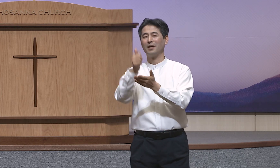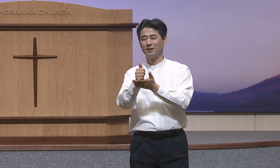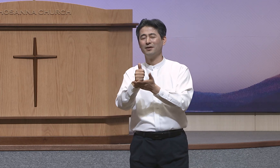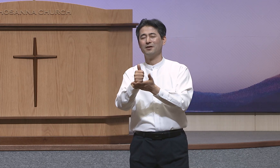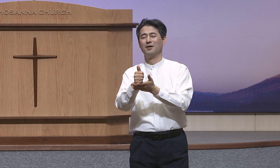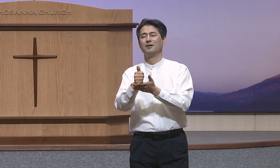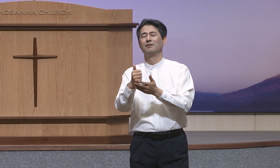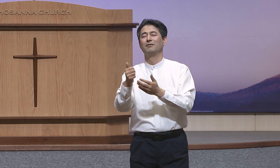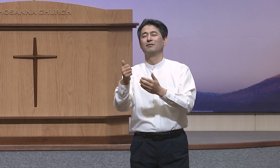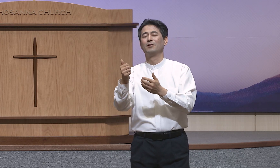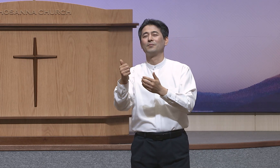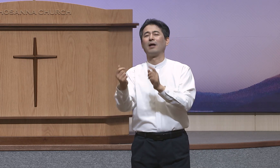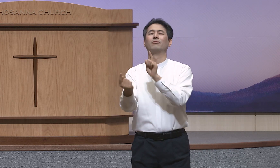그러면서